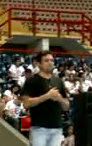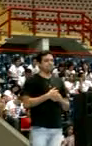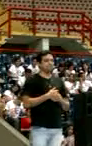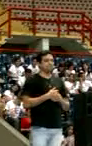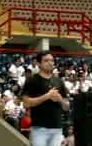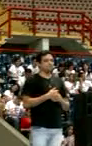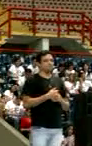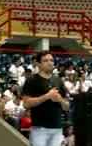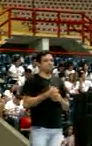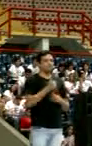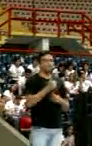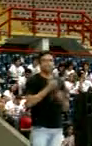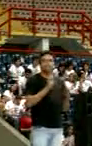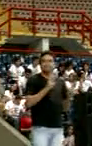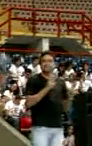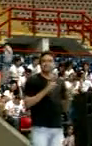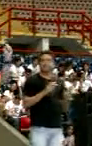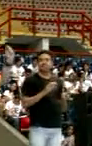Vai?